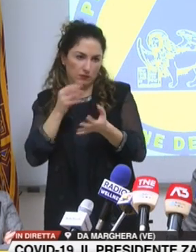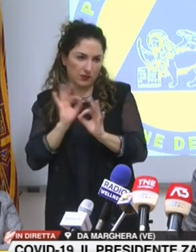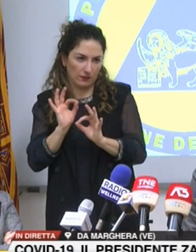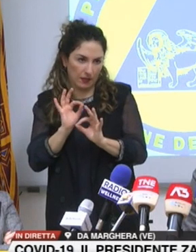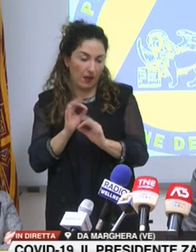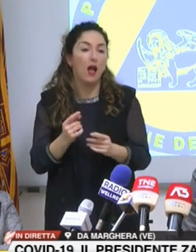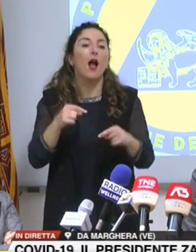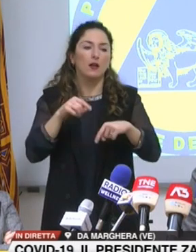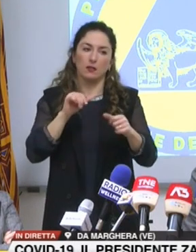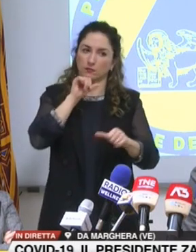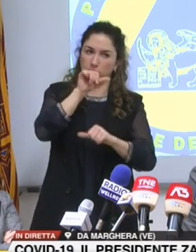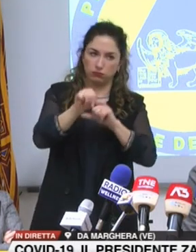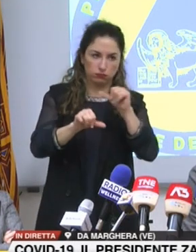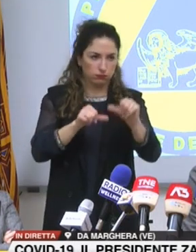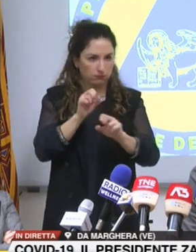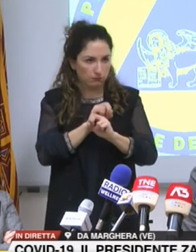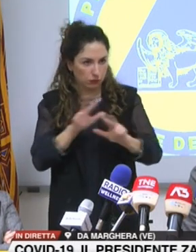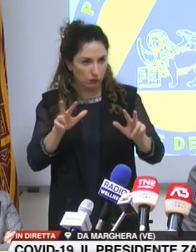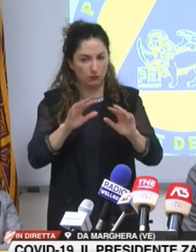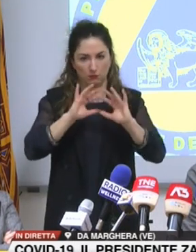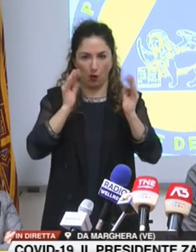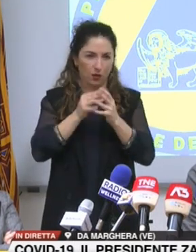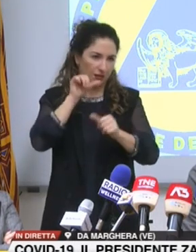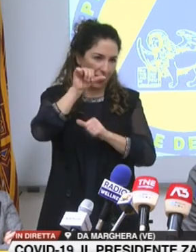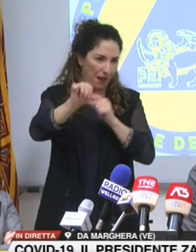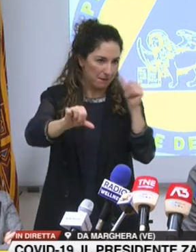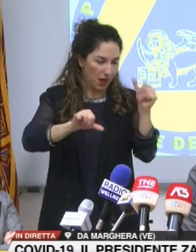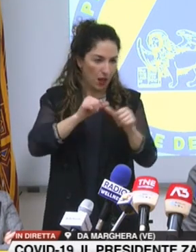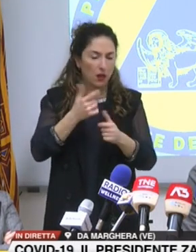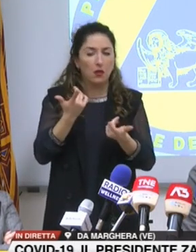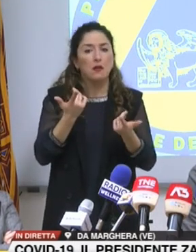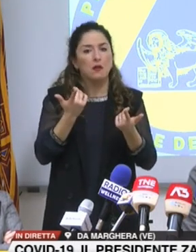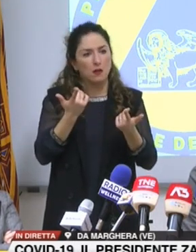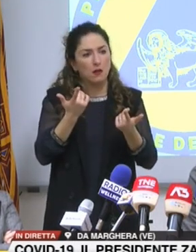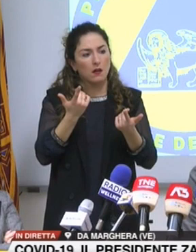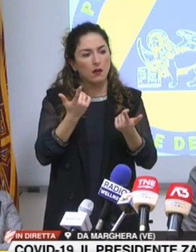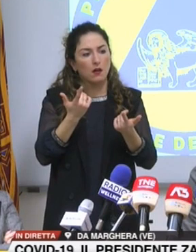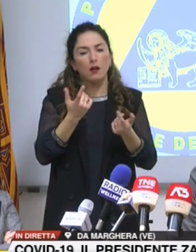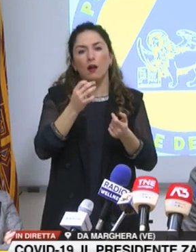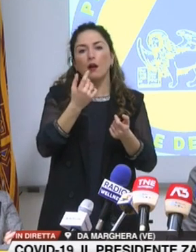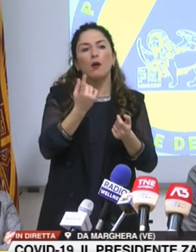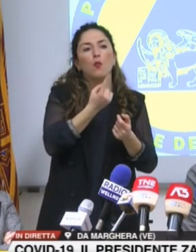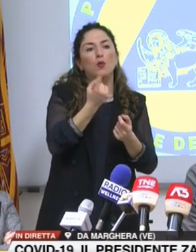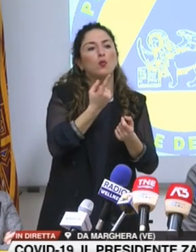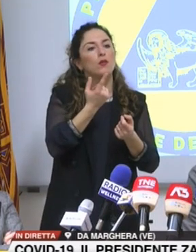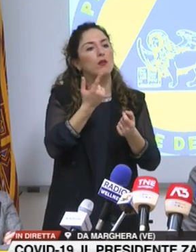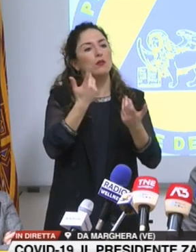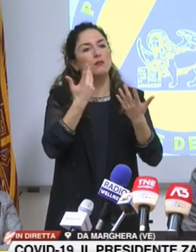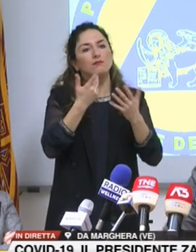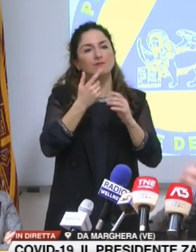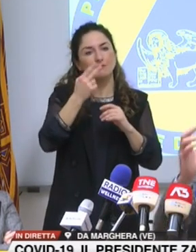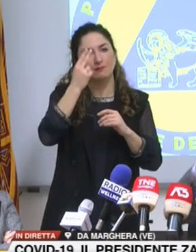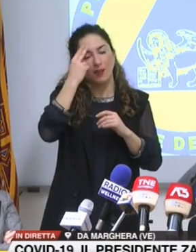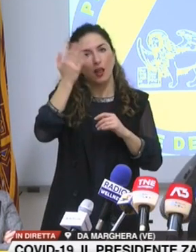Oggi non è più così, quindi è cambiato il mondo. Ogni tanto c'è qualcuno che cita i grandi della storia italiana che hanno fatto grandi robe,